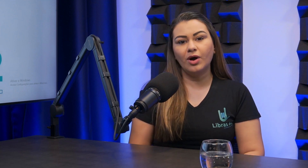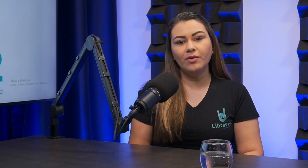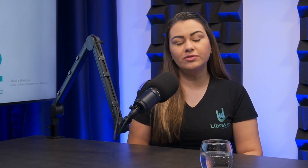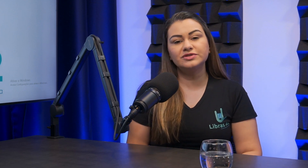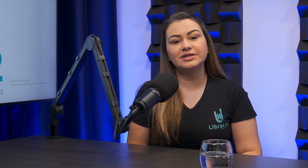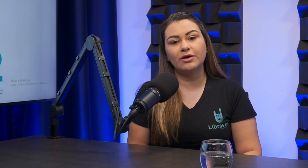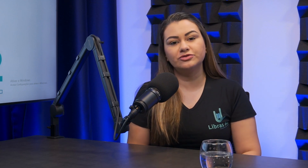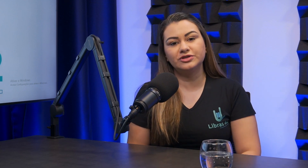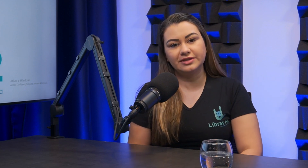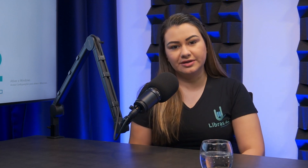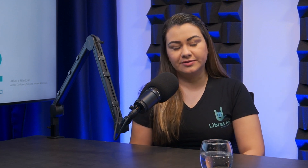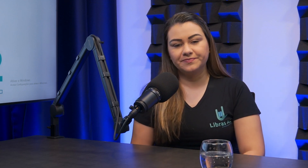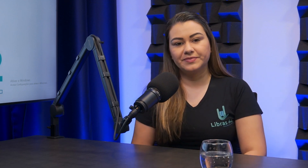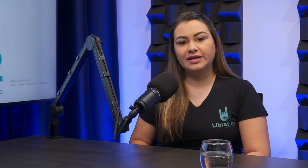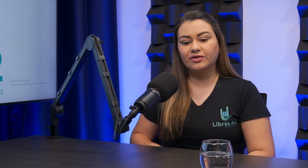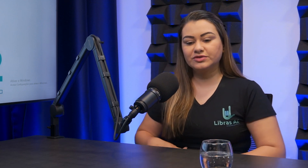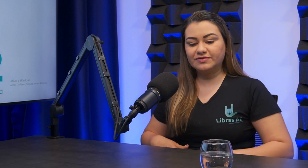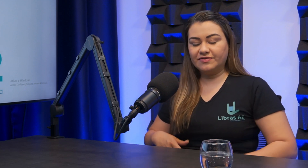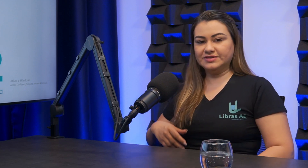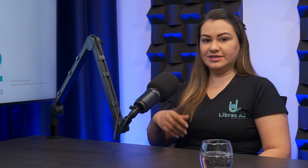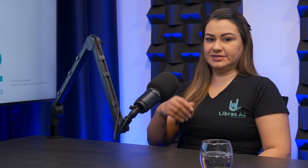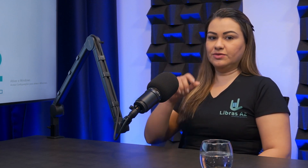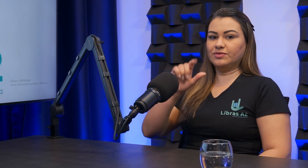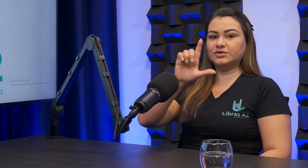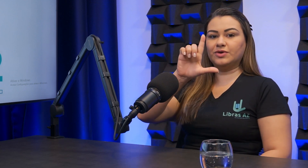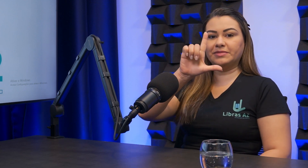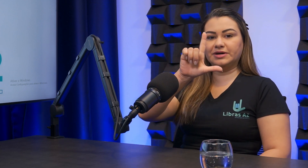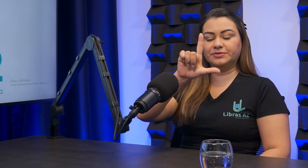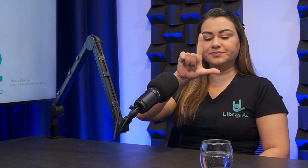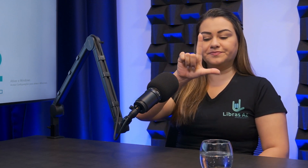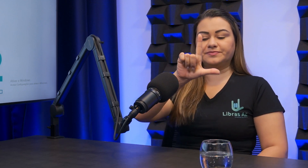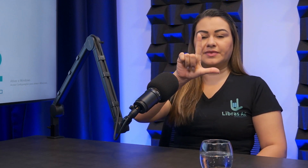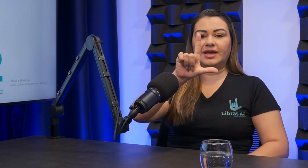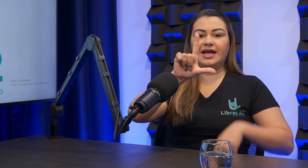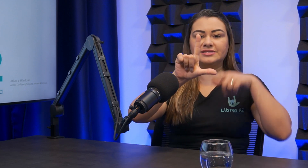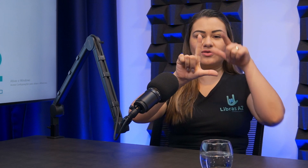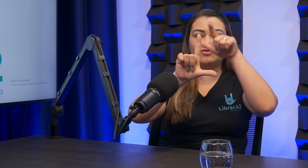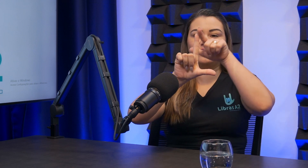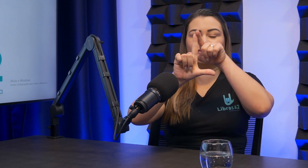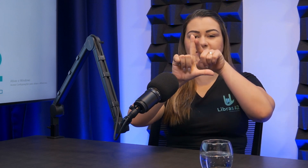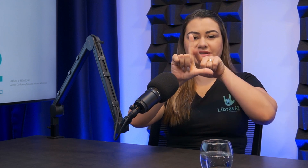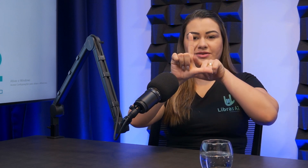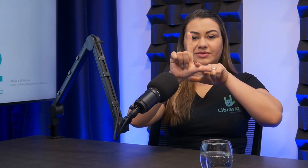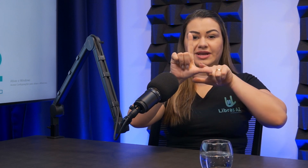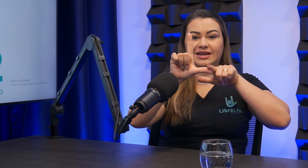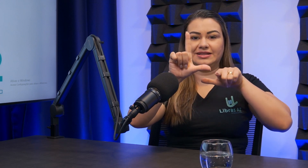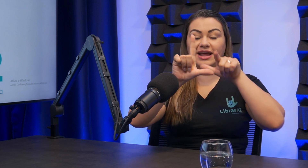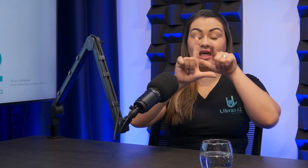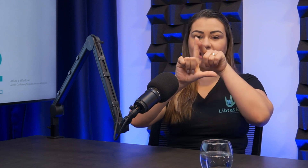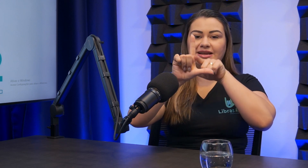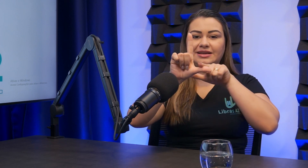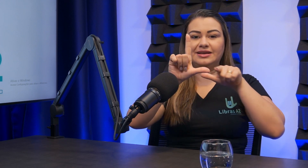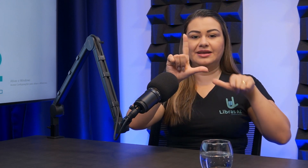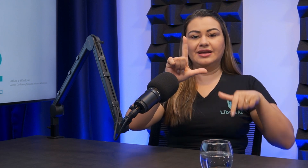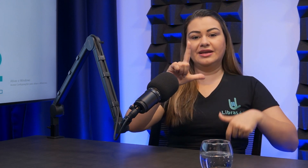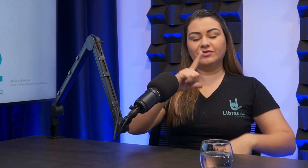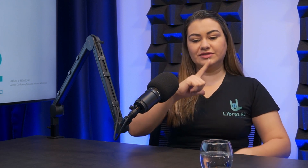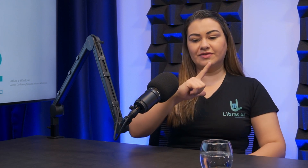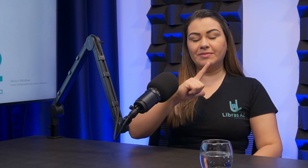o sinal de ter? Então, você vai fazer assim com a sua mão, essa configuração, que é a letra L, e você vai bater